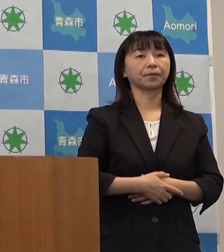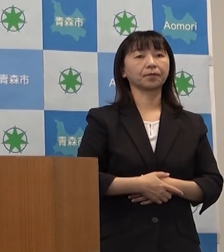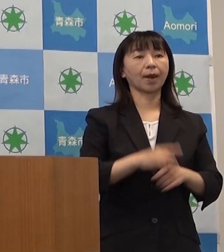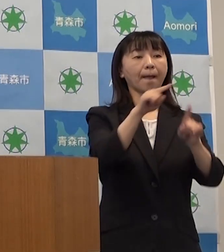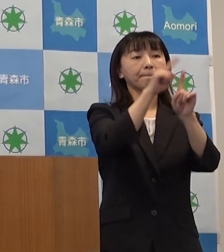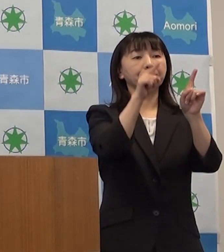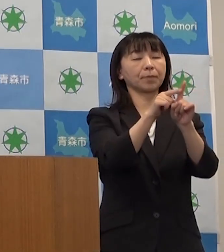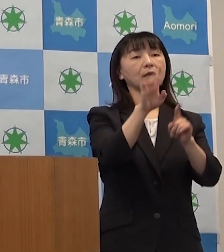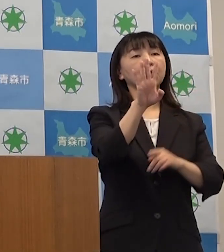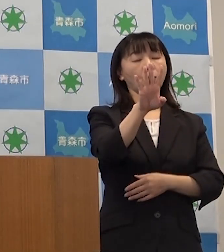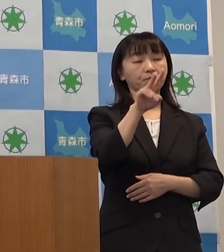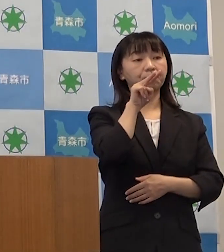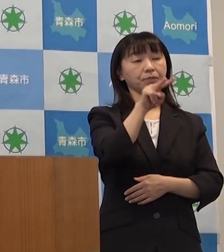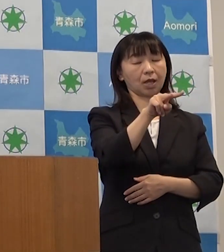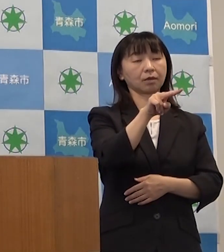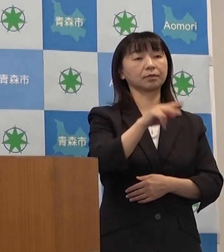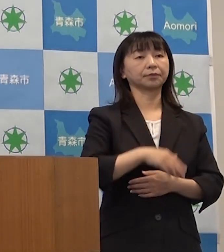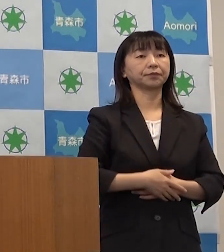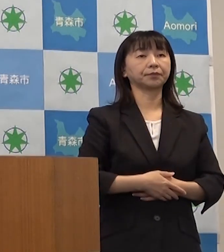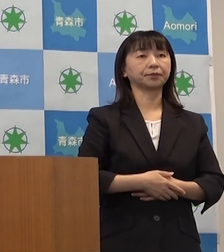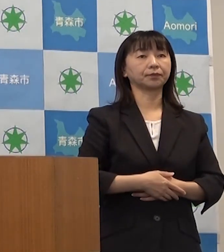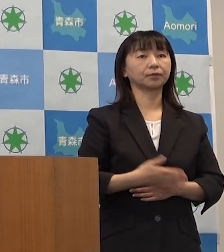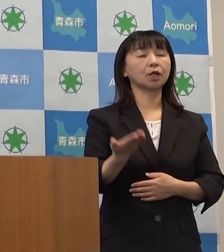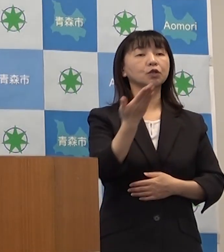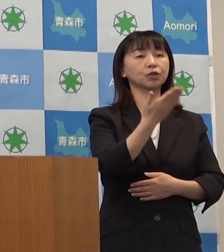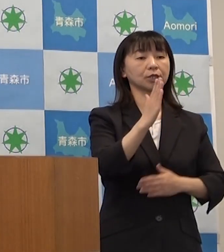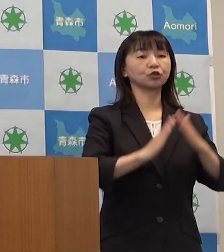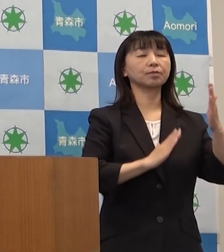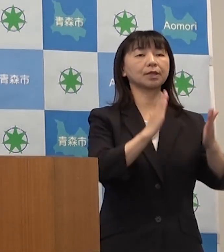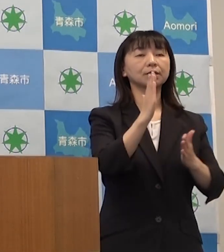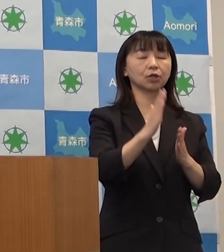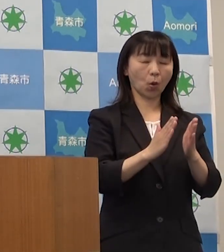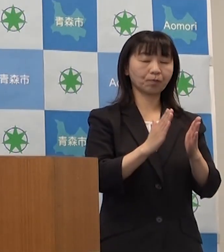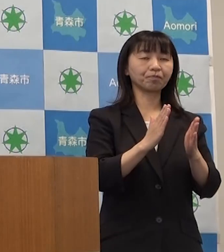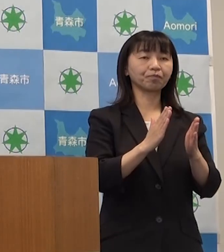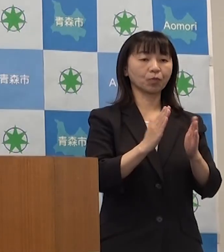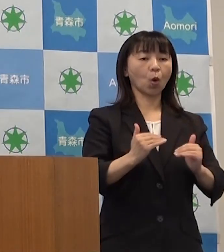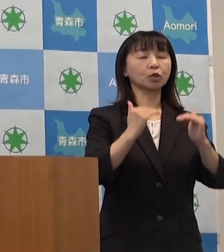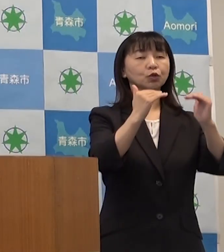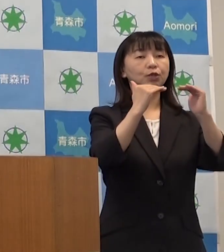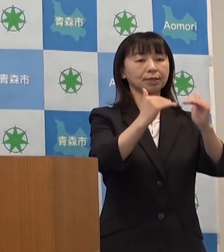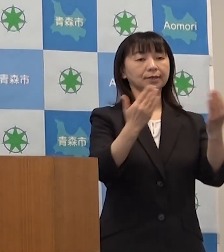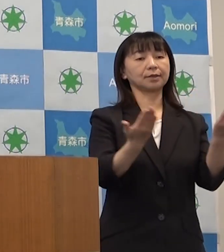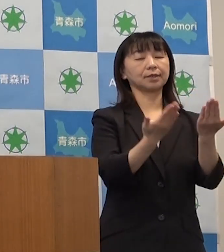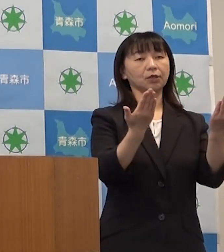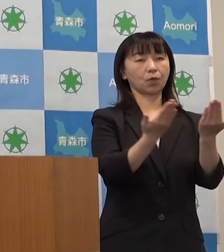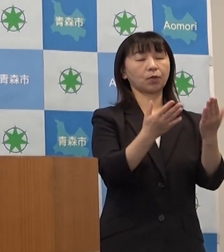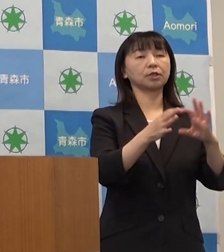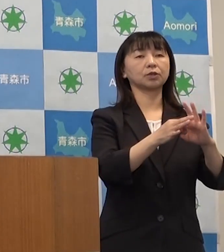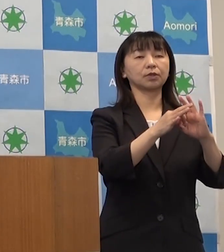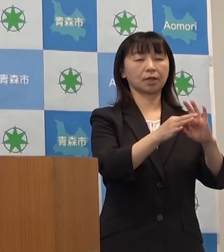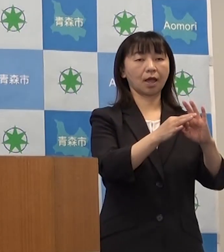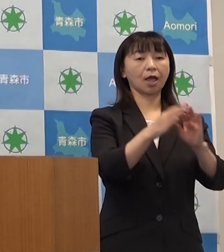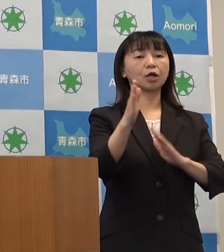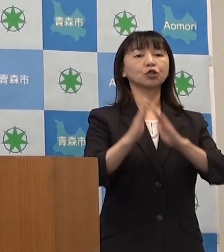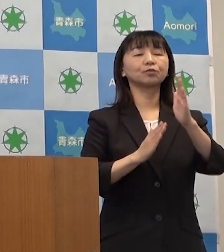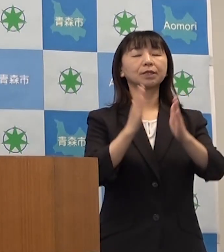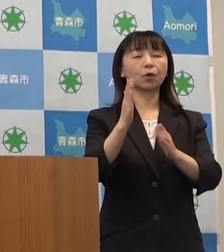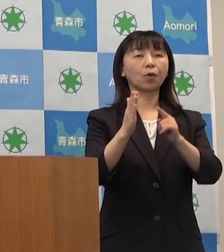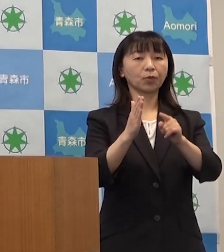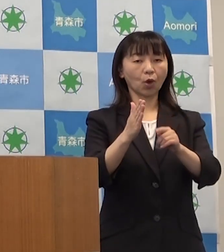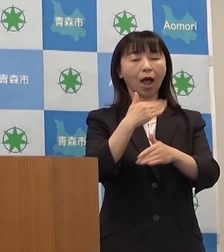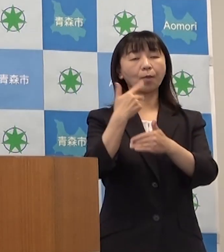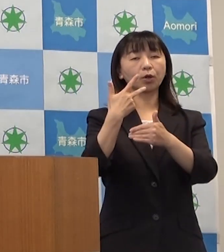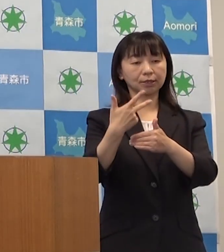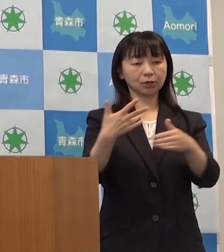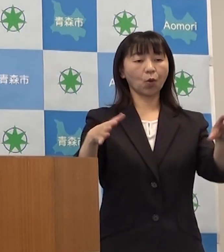4ページをご覧ください。次にスポーツコミッション青森推進事業につきましては、スポーツコミッション青森